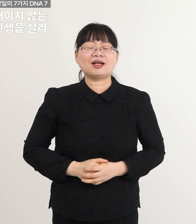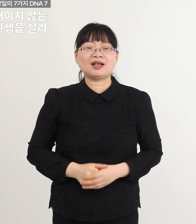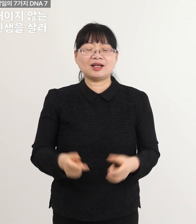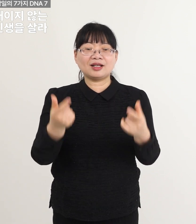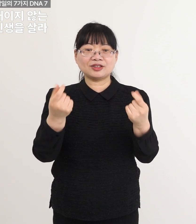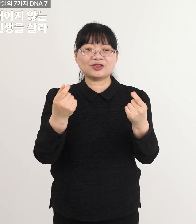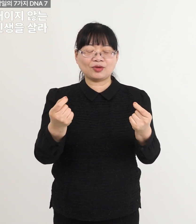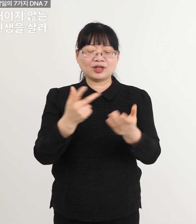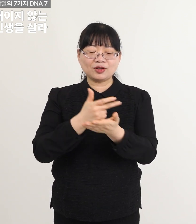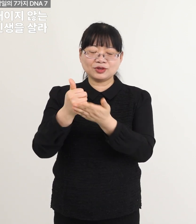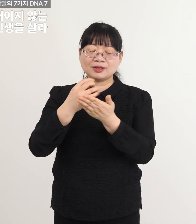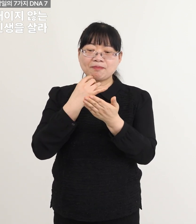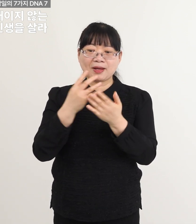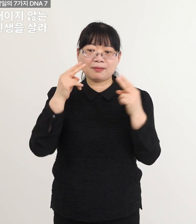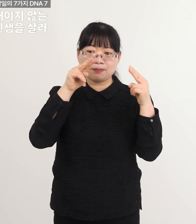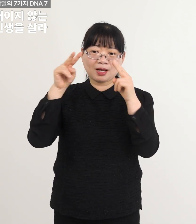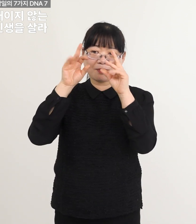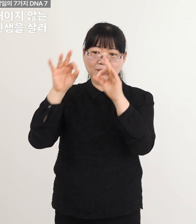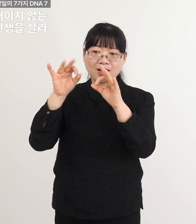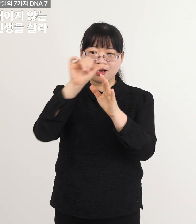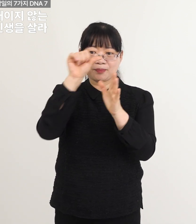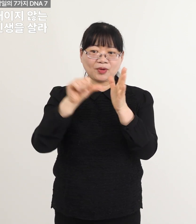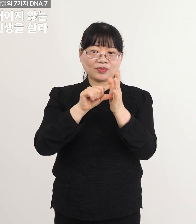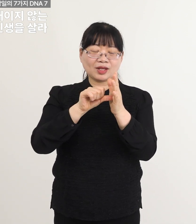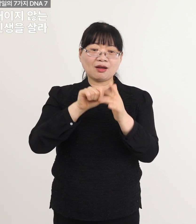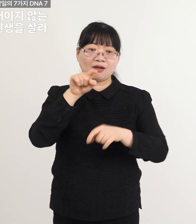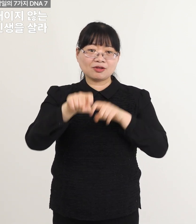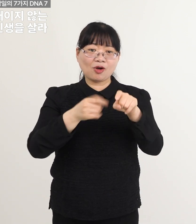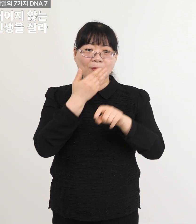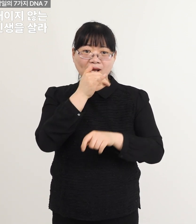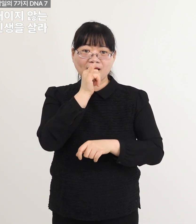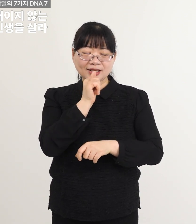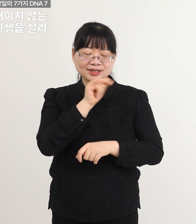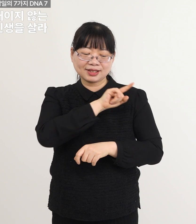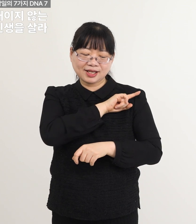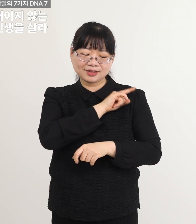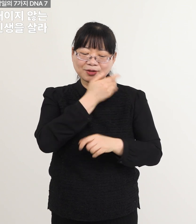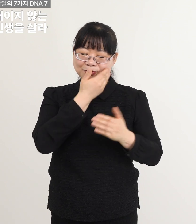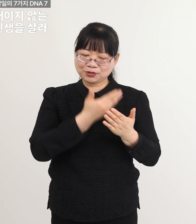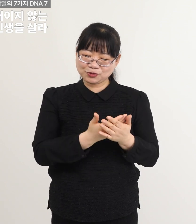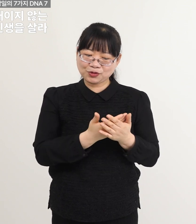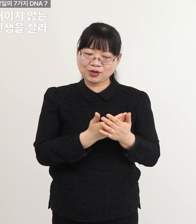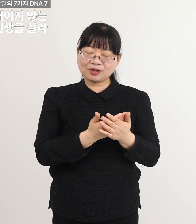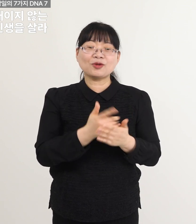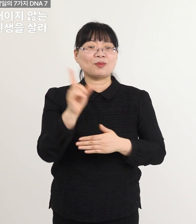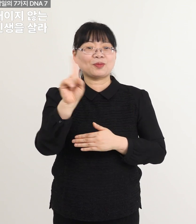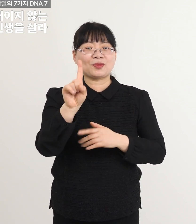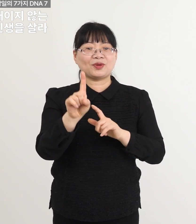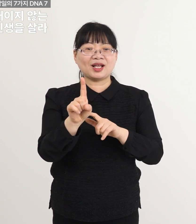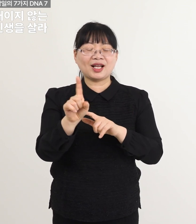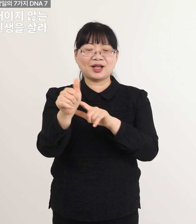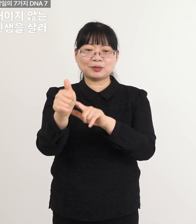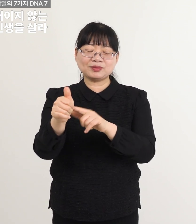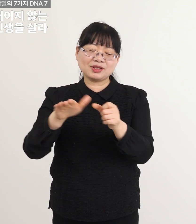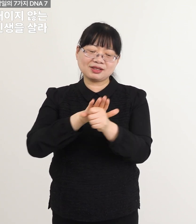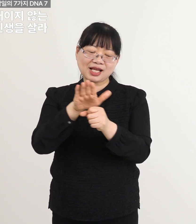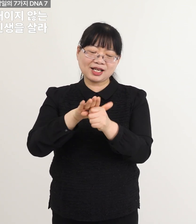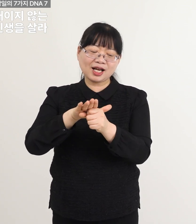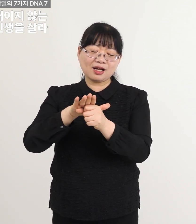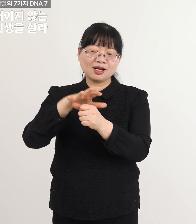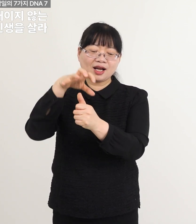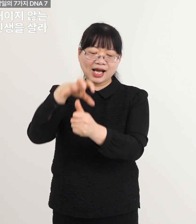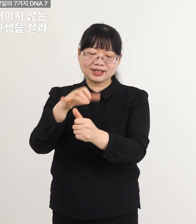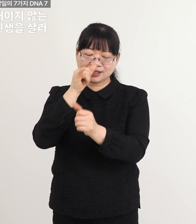그렇게 주님만 바라보고 평생을 걸을 수 있었던 가장 중요한 동기는 그분의 사랑에 매여